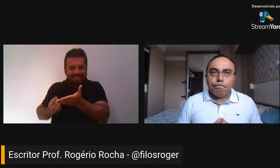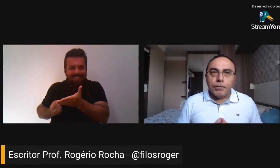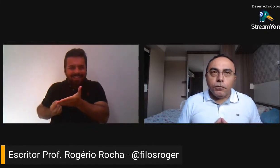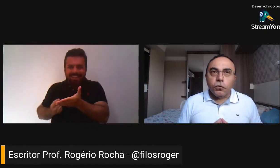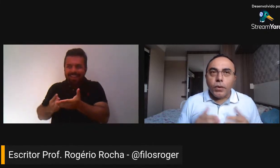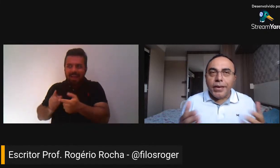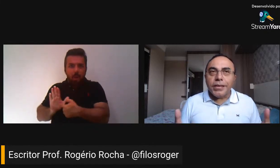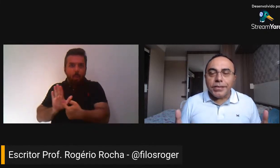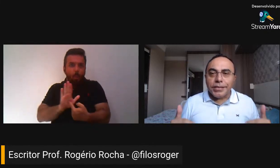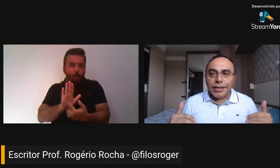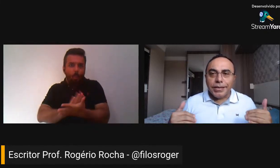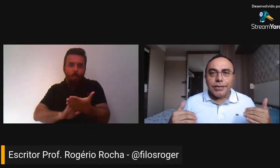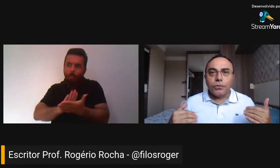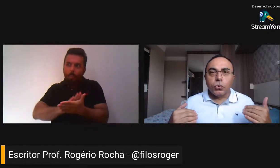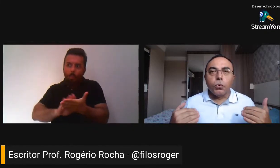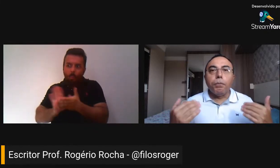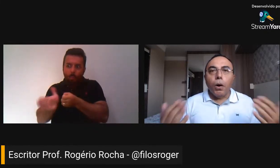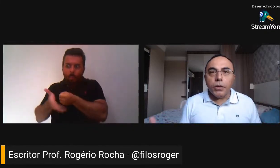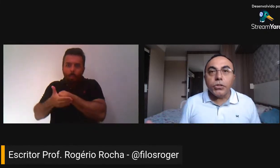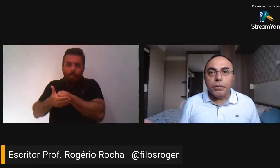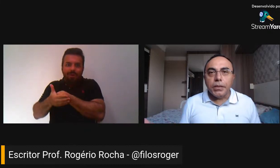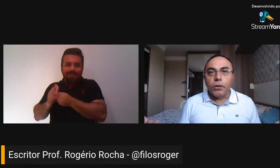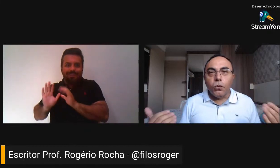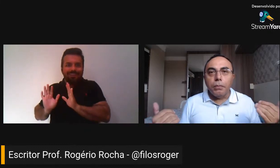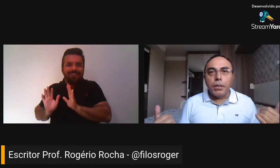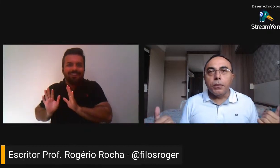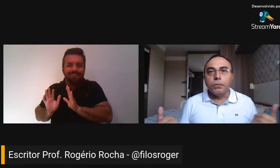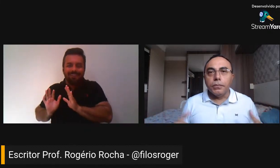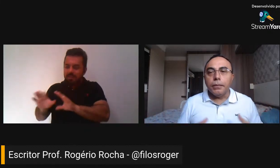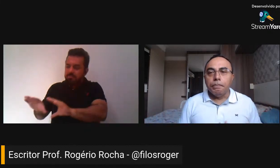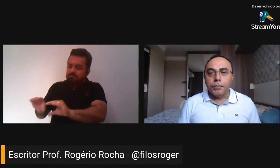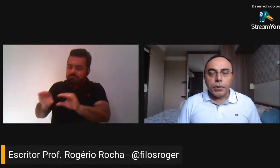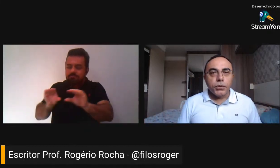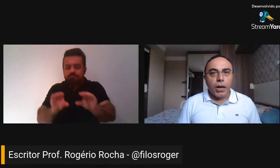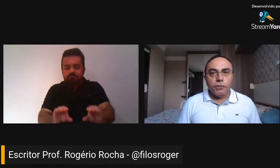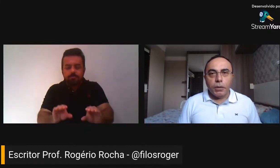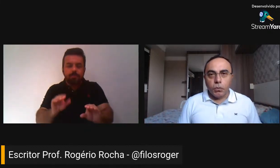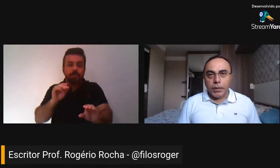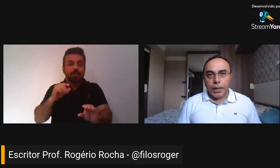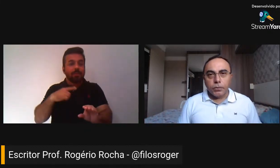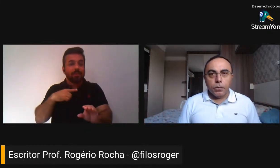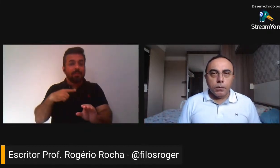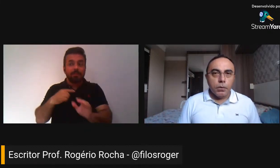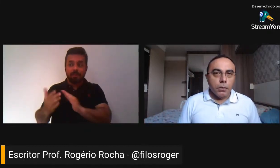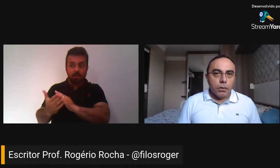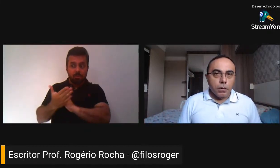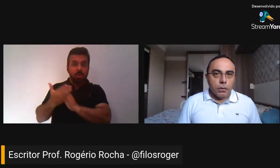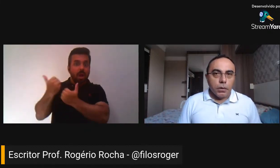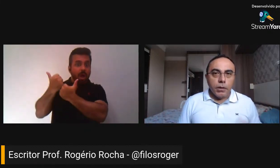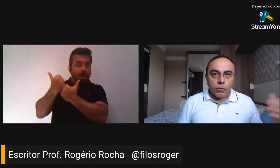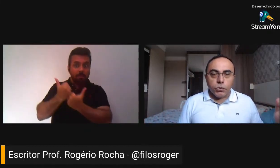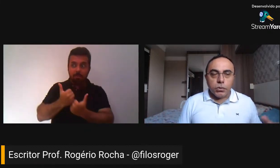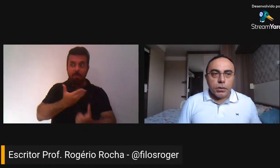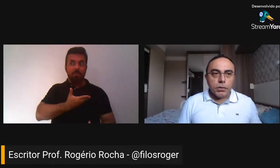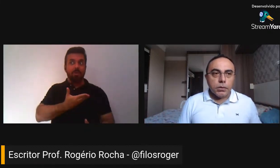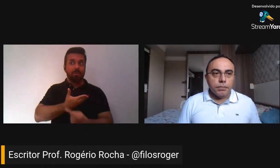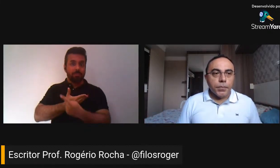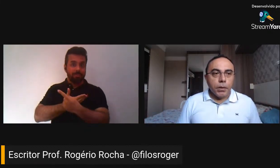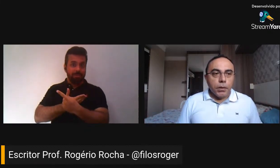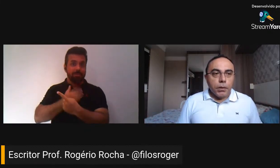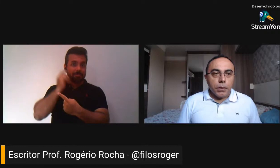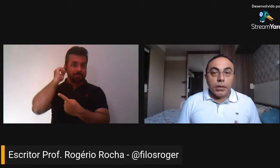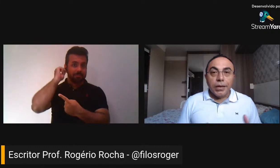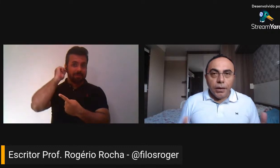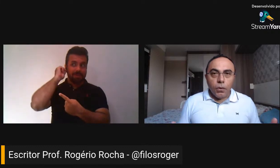da influência, do suporte que me deu um amigo, que já havia publicado livros antes